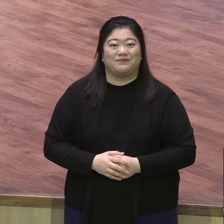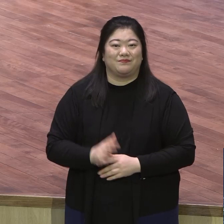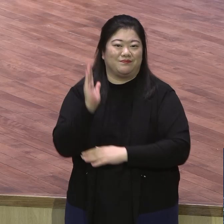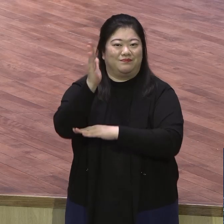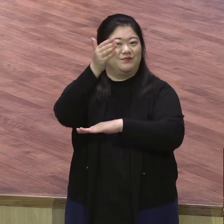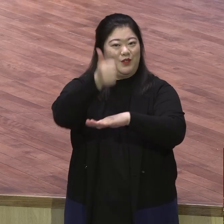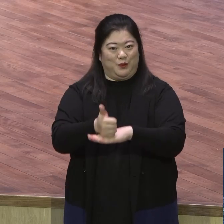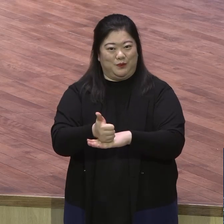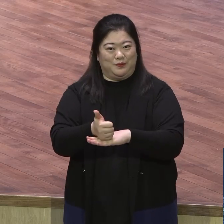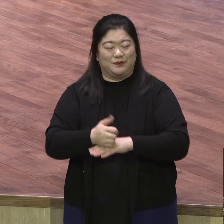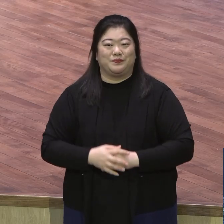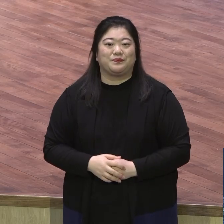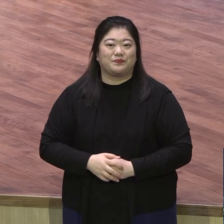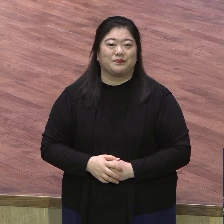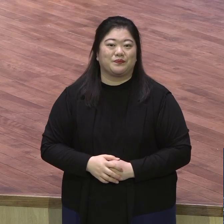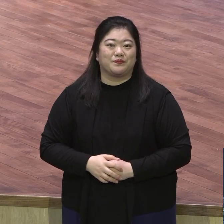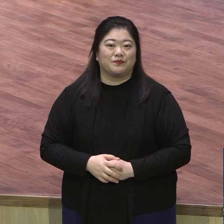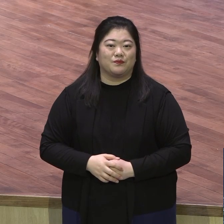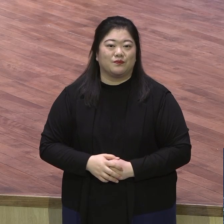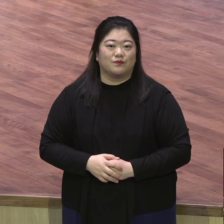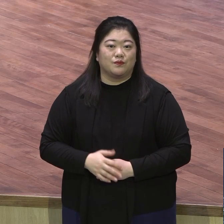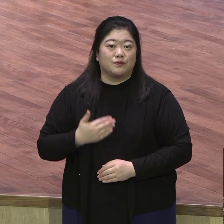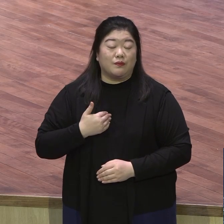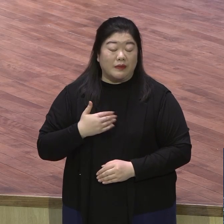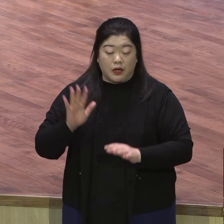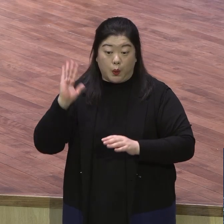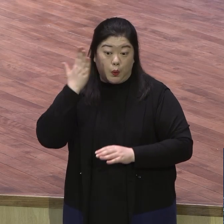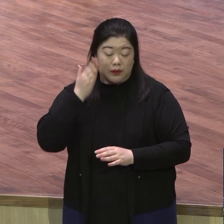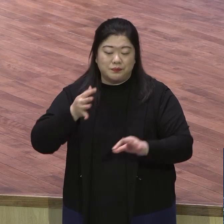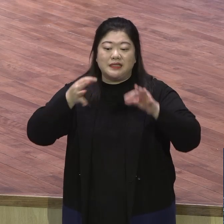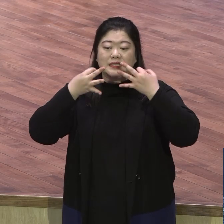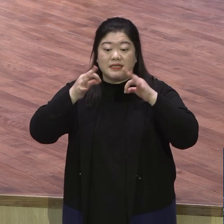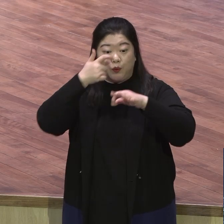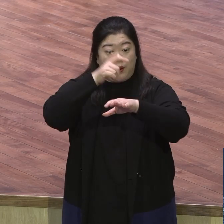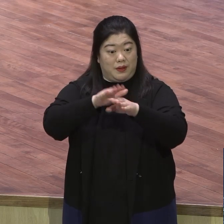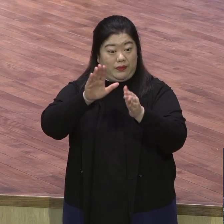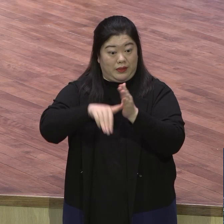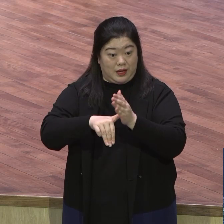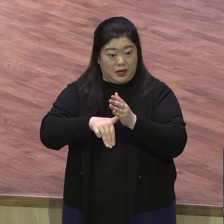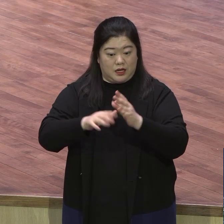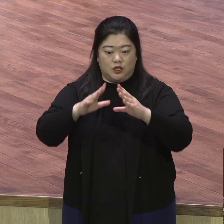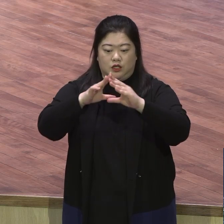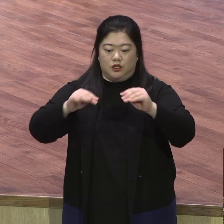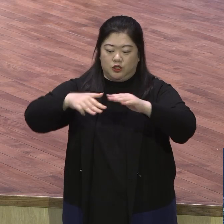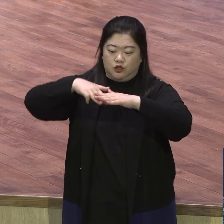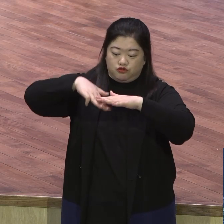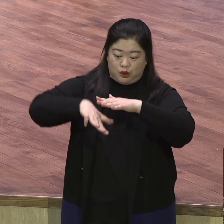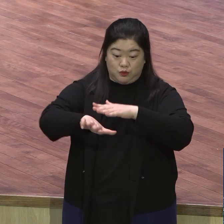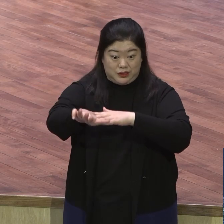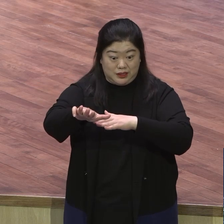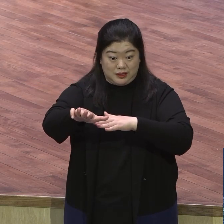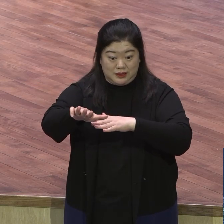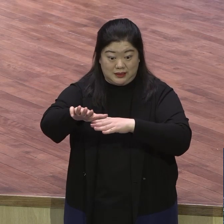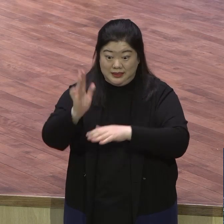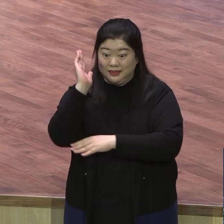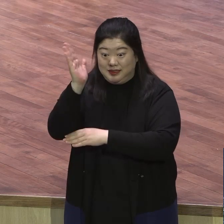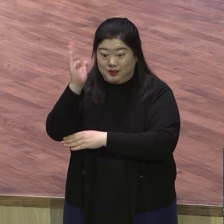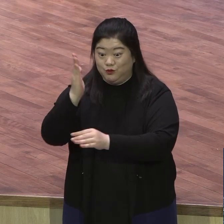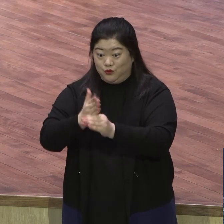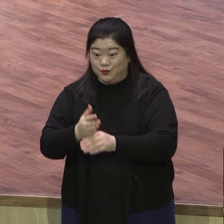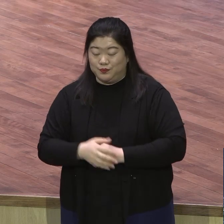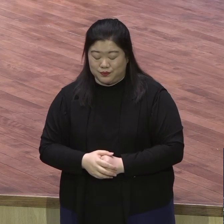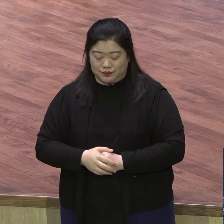결론입니다. 우리가 금요일 기도 시간에 추리군께 말씀을 살펴보고 있는데 지난 3주간 하나님께서 이스라엘